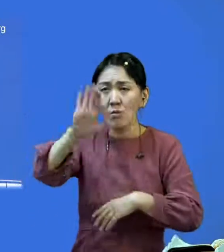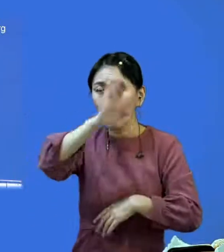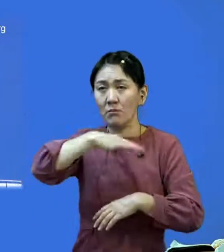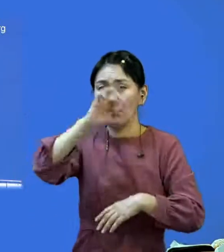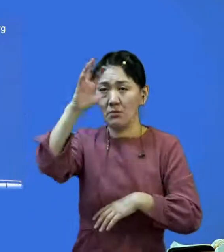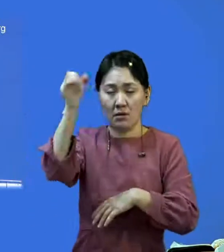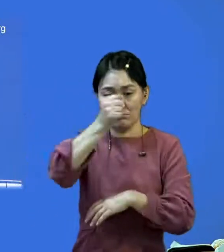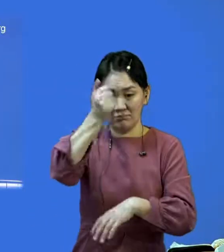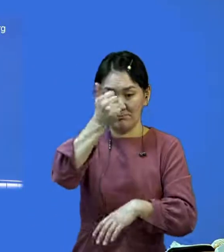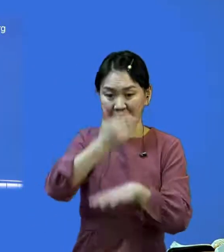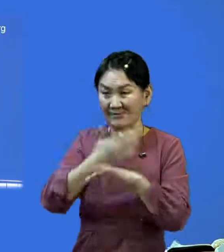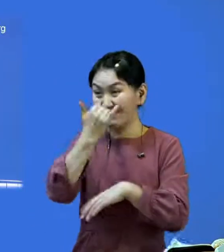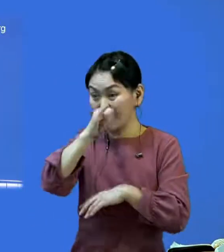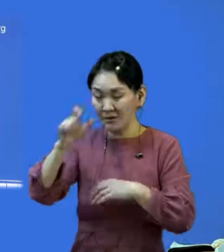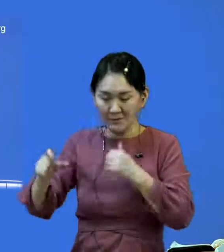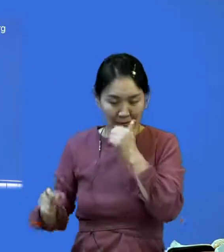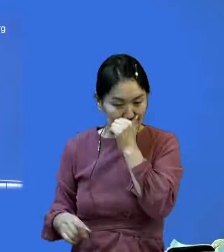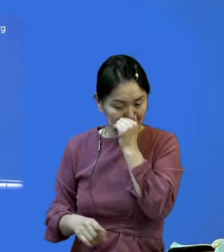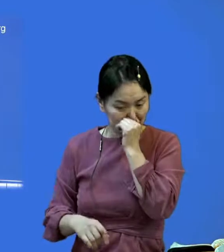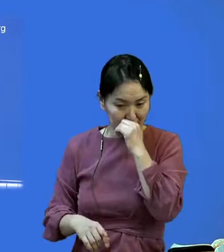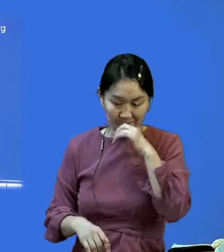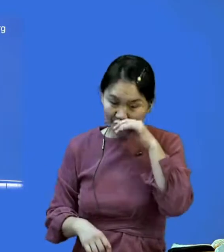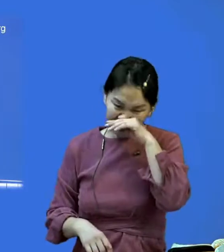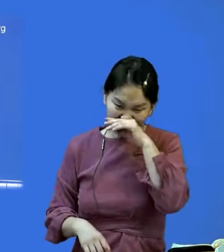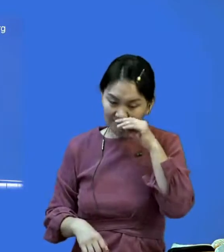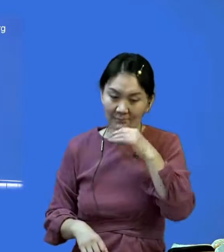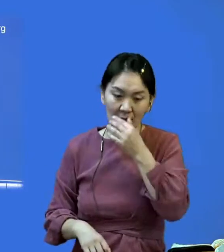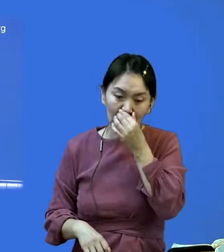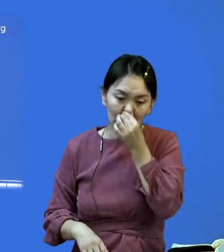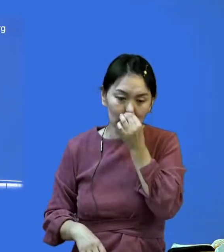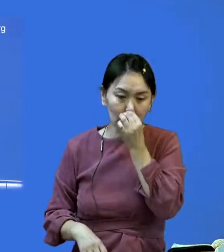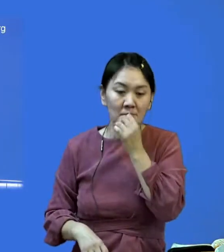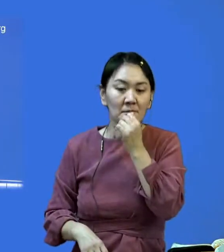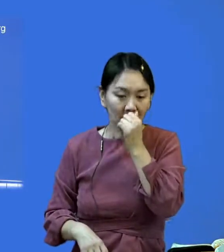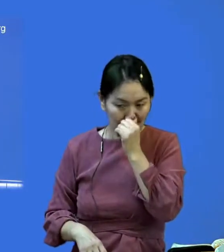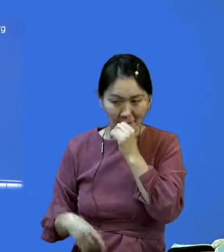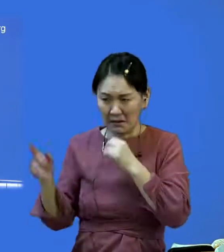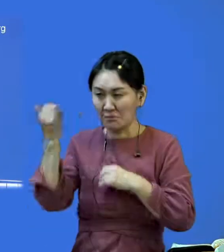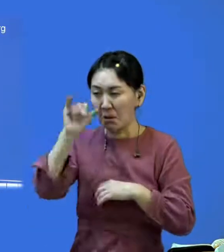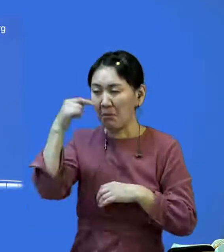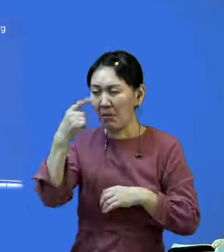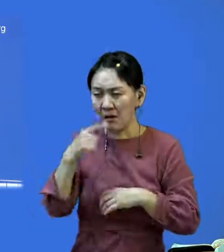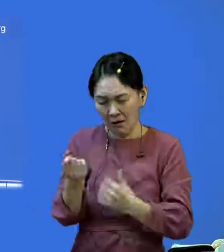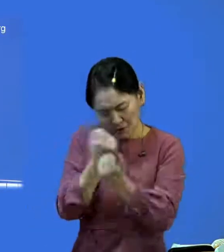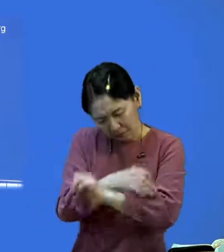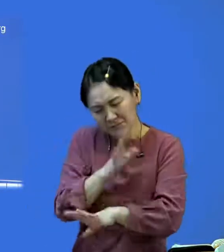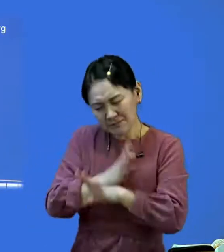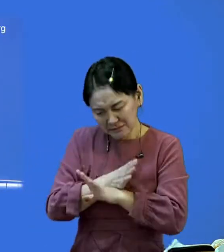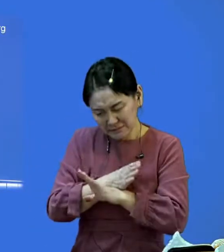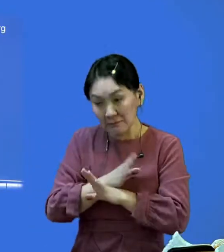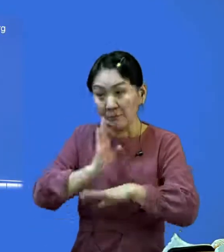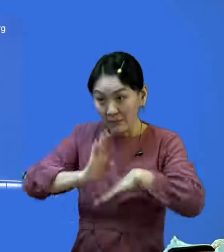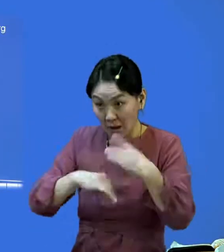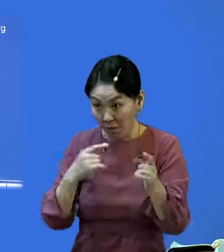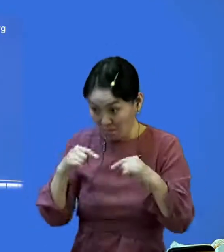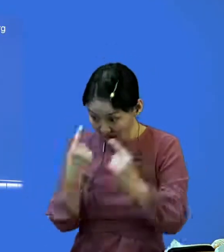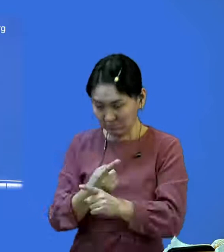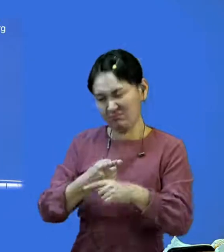байна. Зарим хүмүүс нь аврагдсан хүн буруудах юм бол там руу явна гэдээ байгаа юм. Юу гэжтэй тийм байх